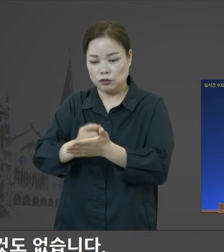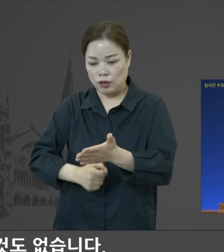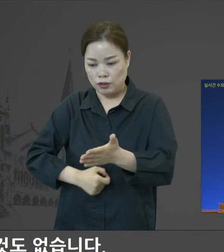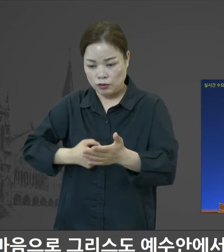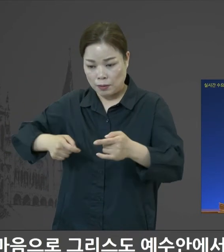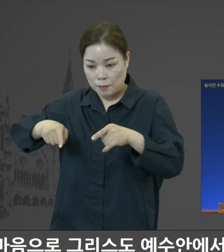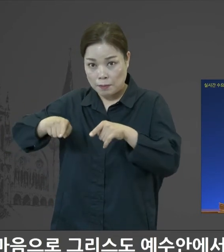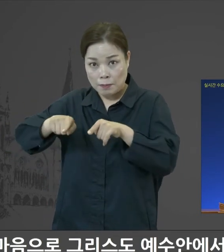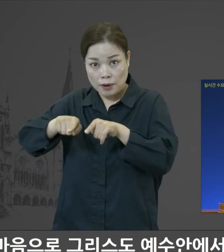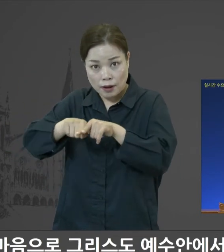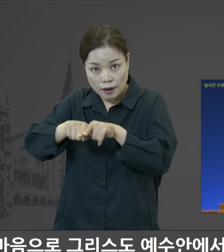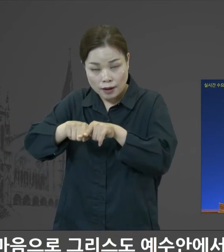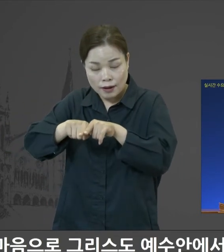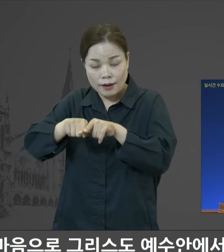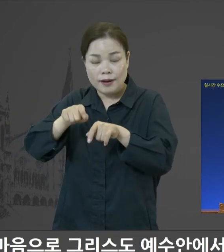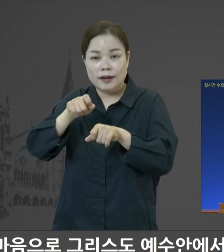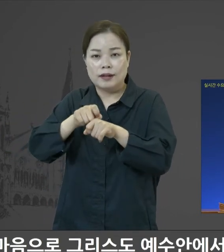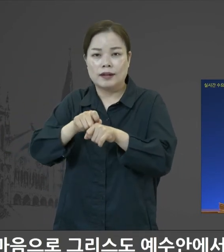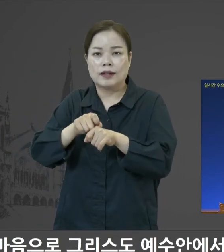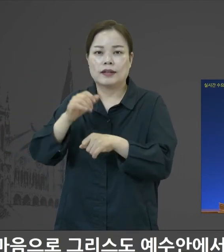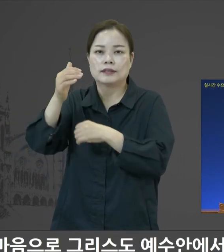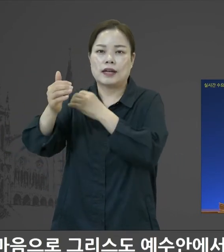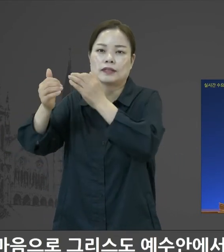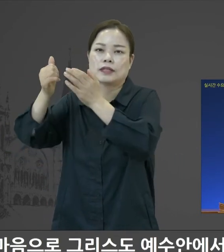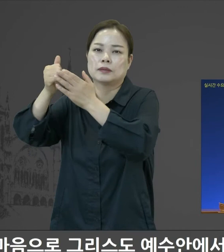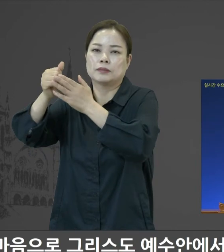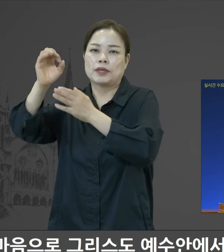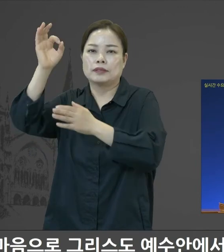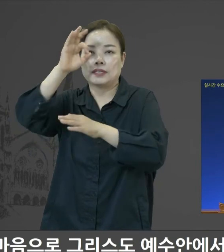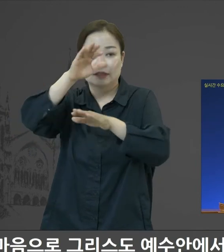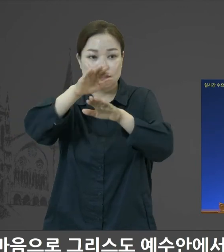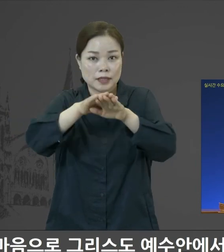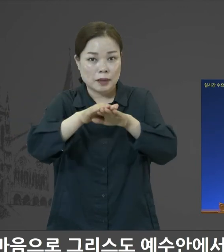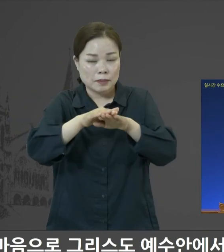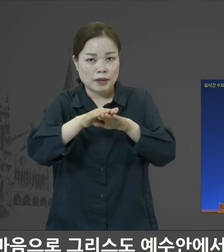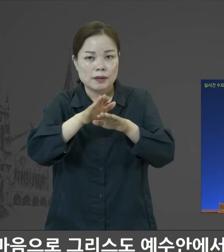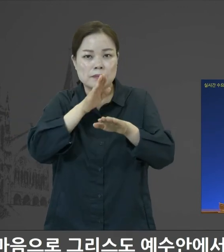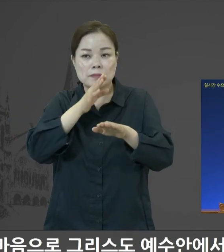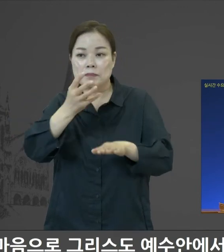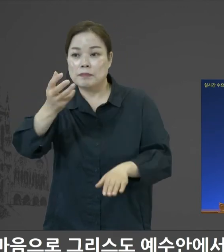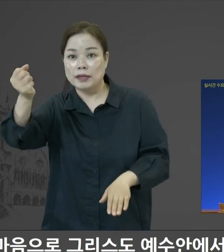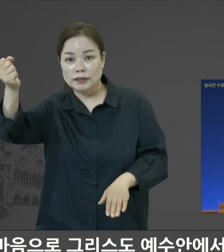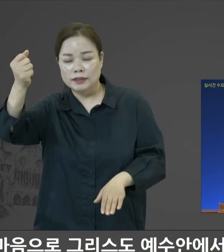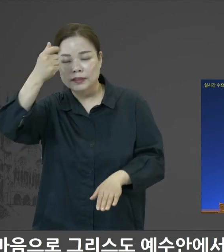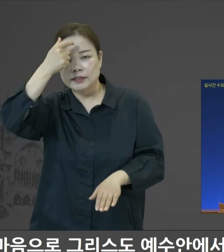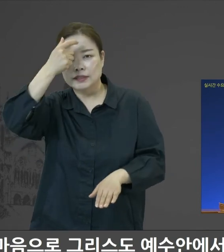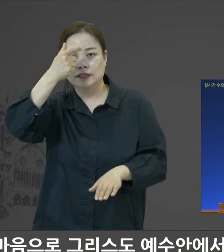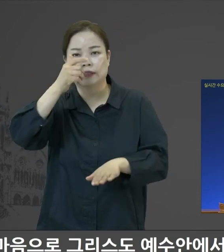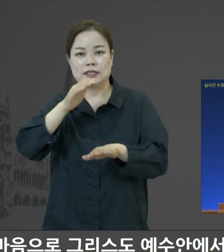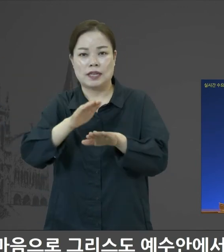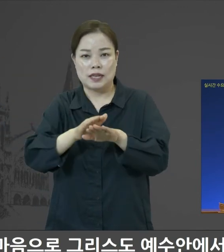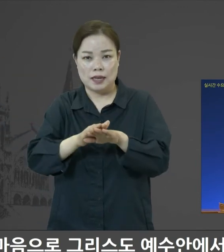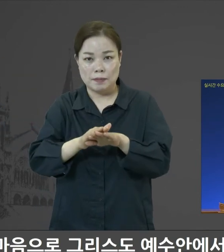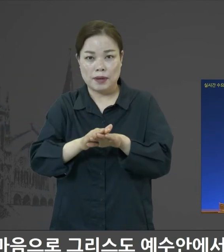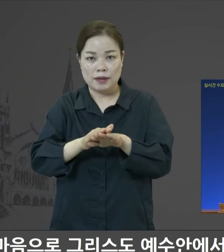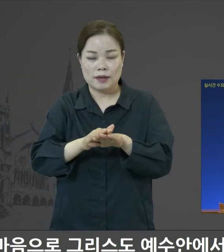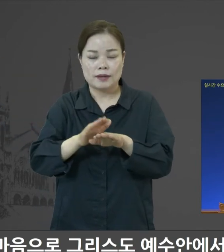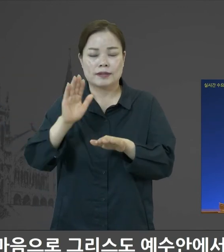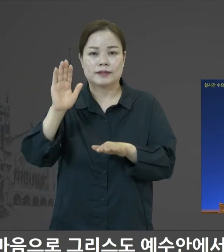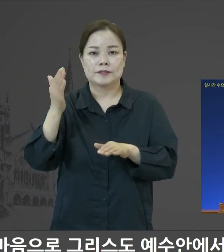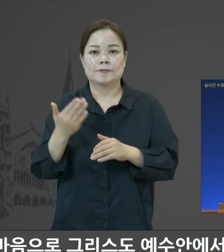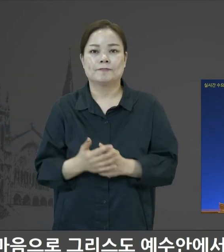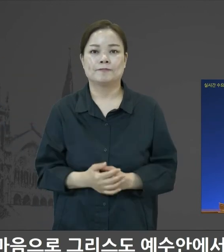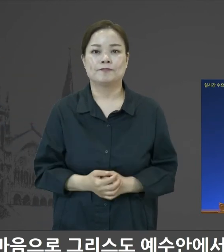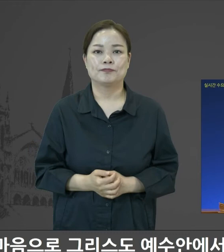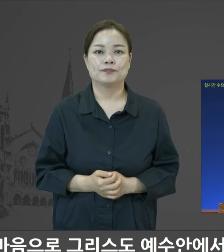하나님 앞으로 나아가게 될 때에 비로소 하나님이 찾으시는 예배, 하나님께서 기뻐 받으시는 참된 예배가 되는